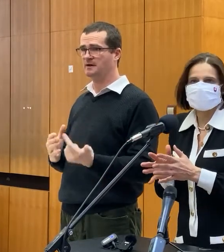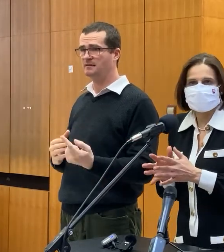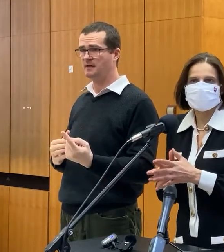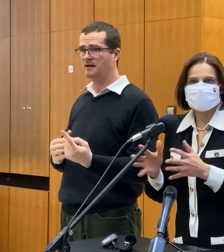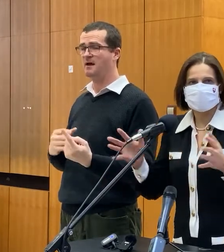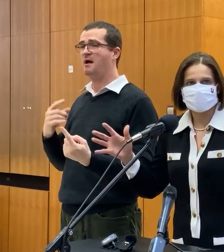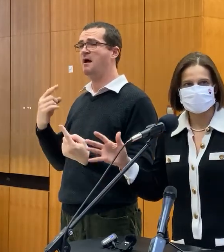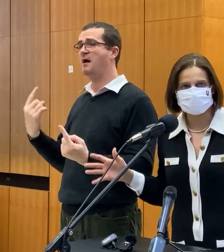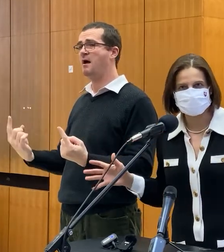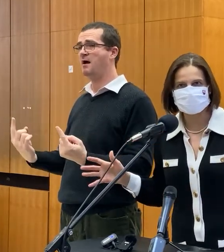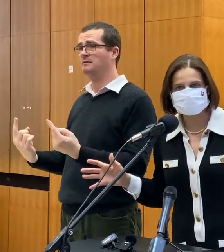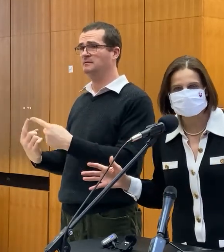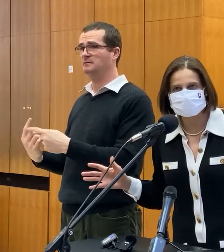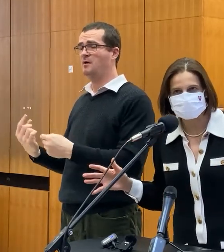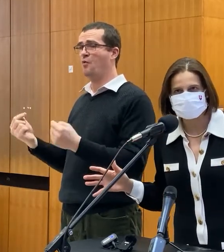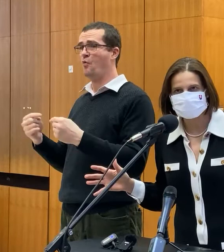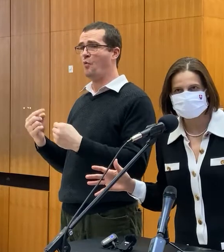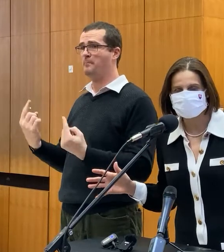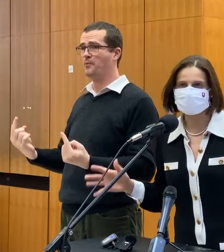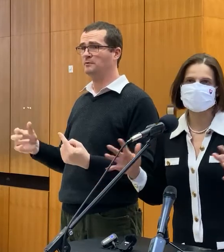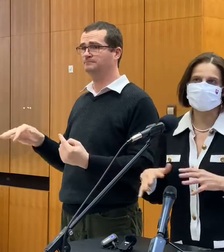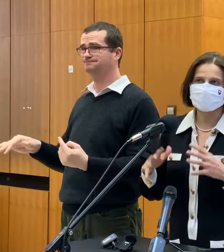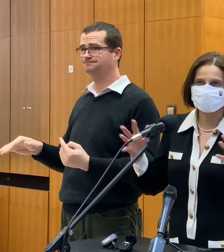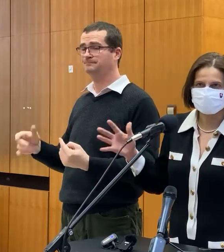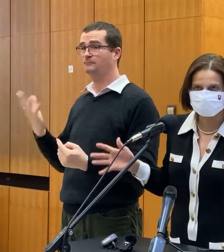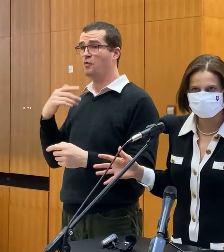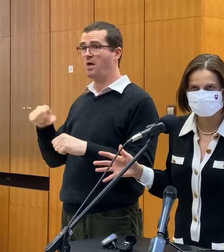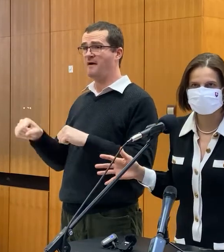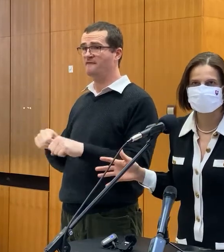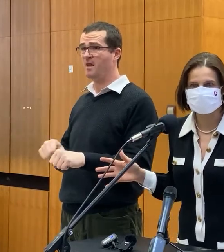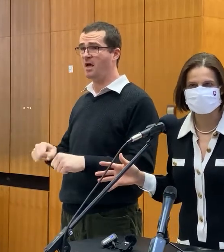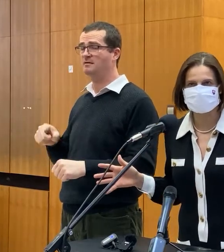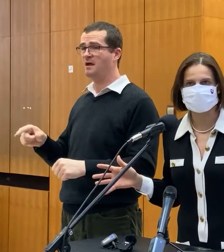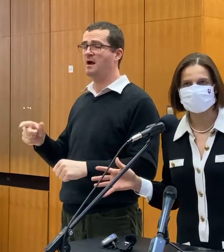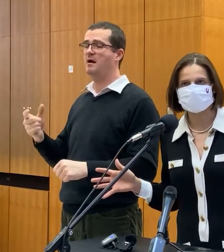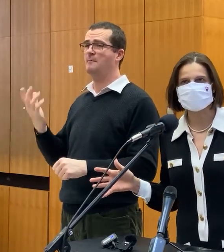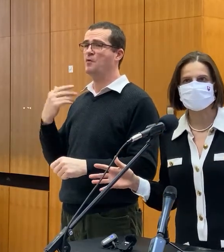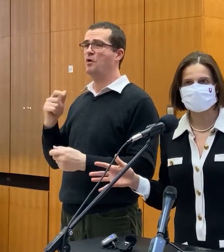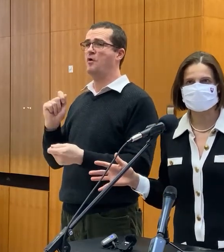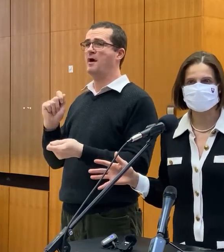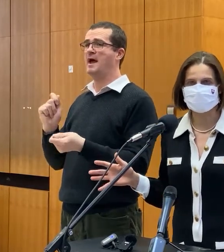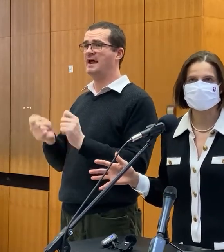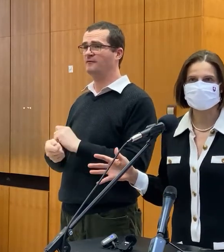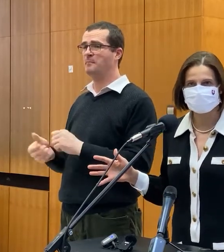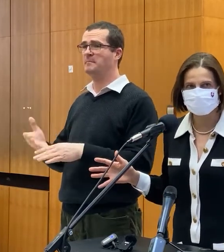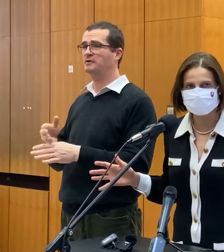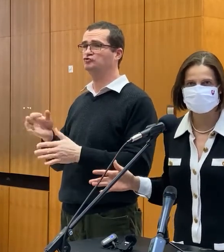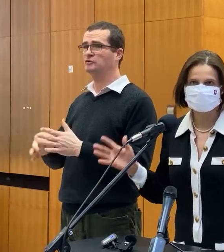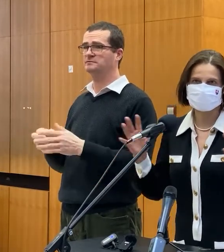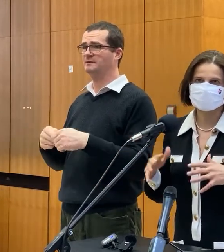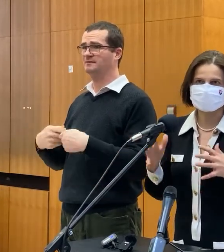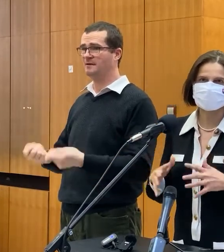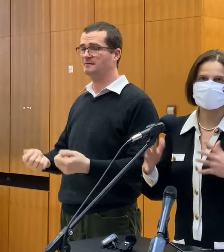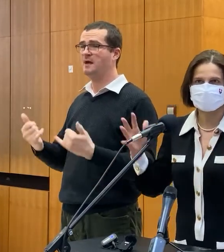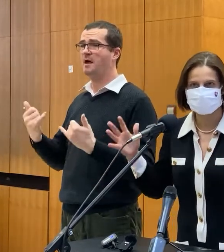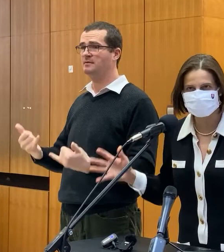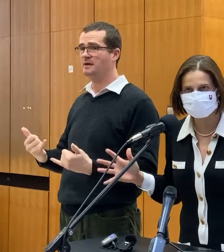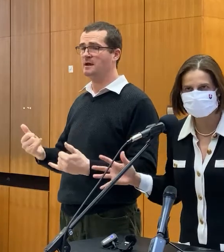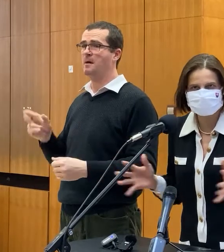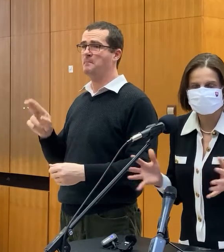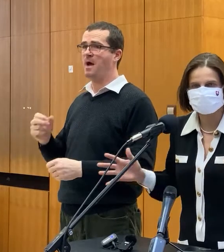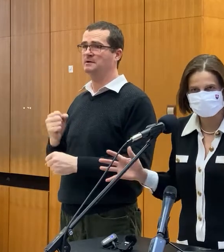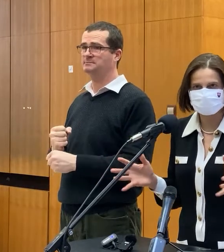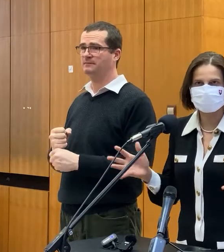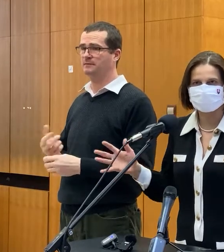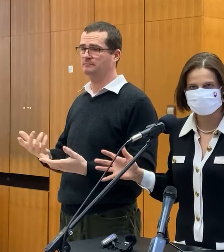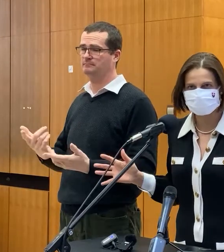Na druhej strane je tu opozícia, ktorá keď bola vo vláde, tak mala za to, že sa referendum o predčasných voľbách nedá urobiť. Teraz má za to, že sa má